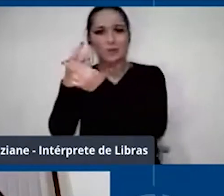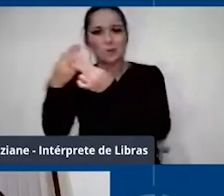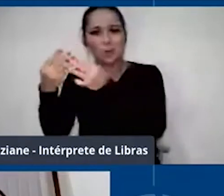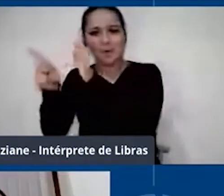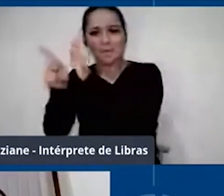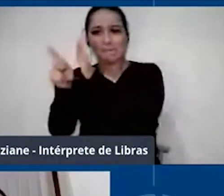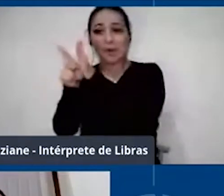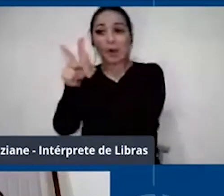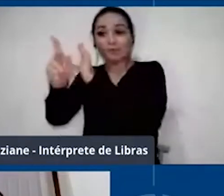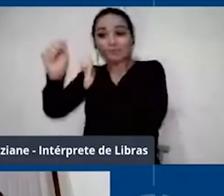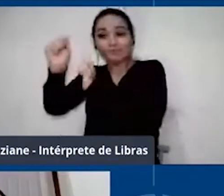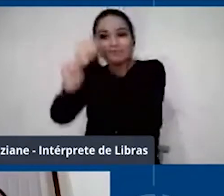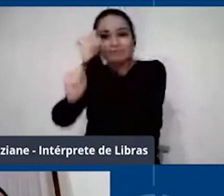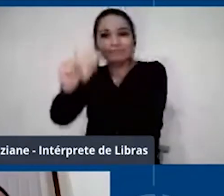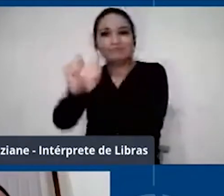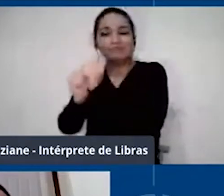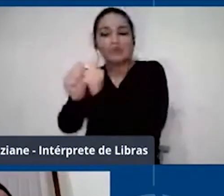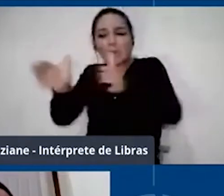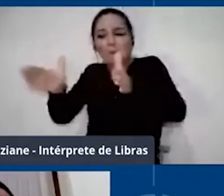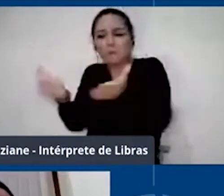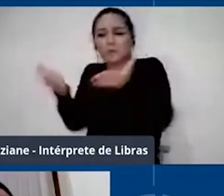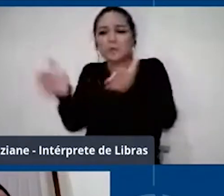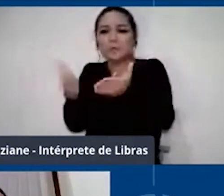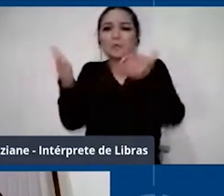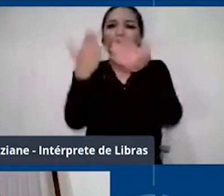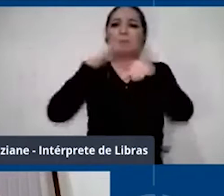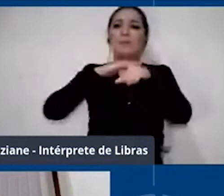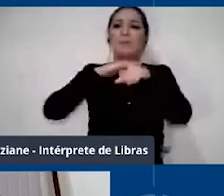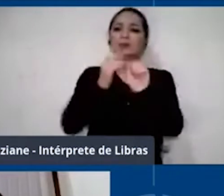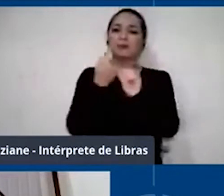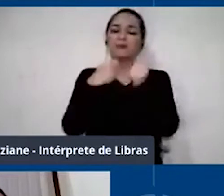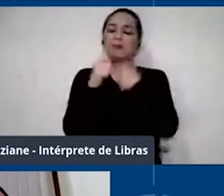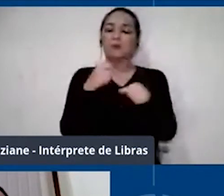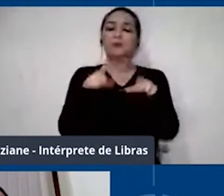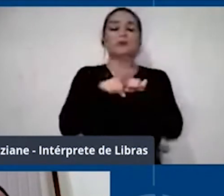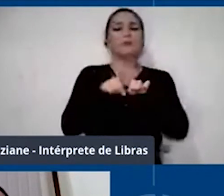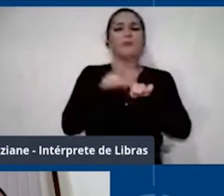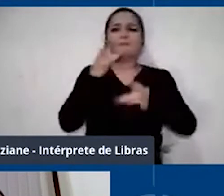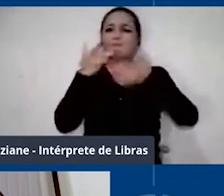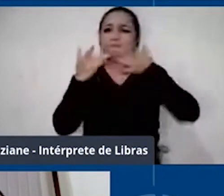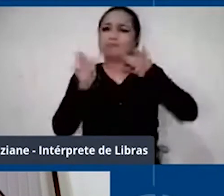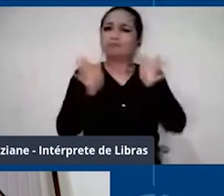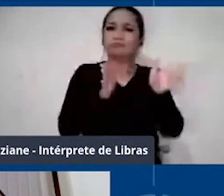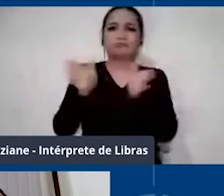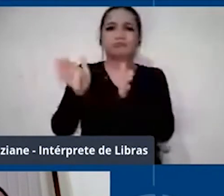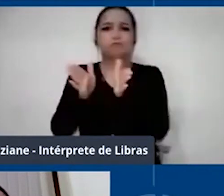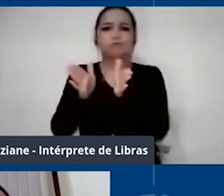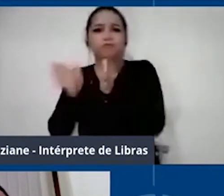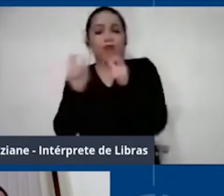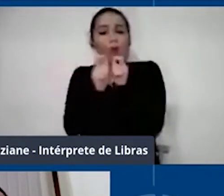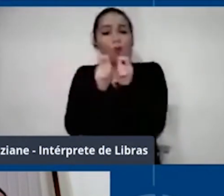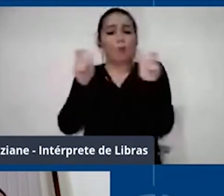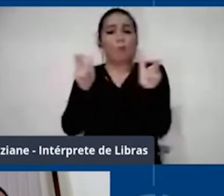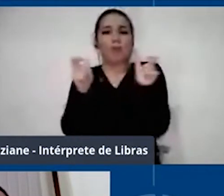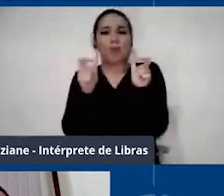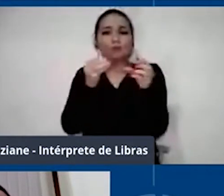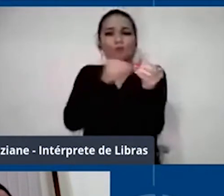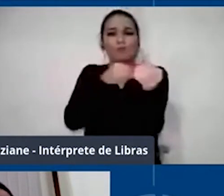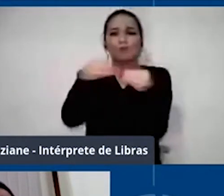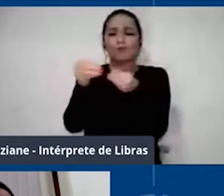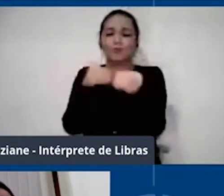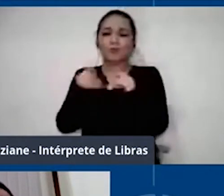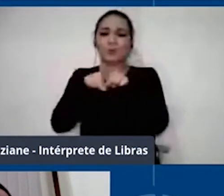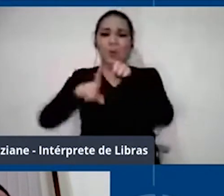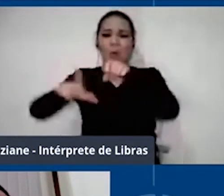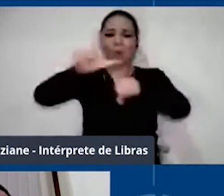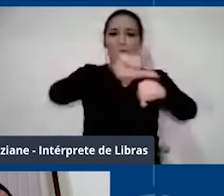empresas para promover mais negócios, para uma facilitação do comércio, para o aumento do fluxo comercial, que isso acaba gerando, né,